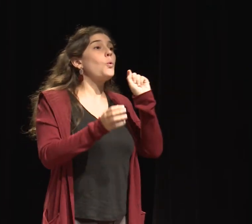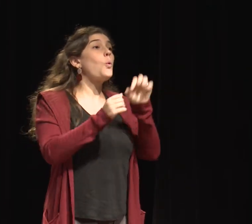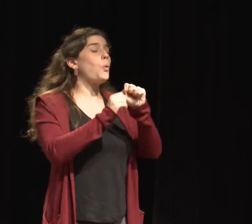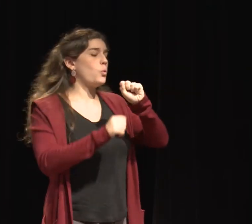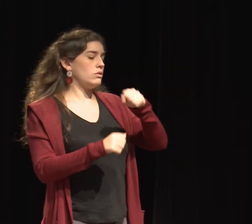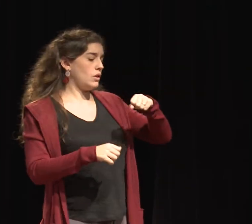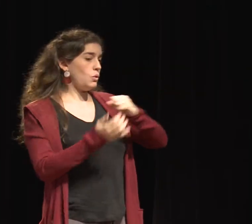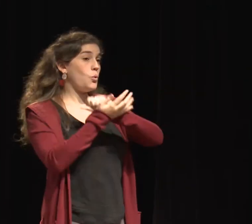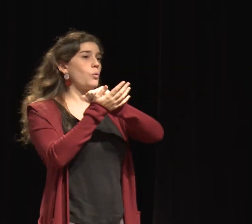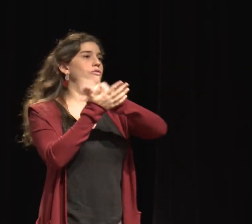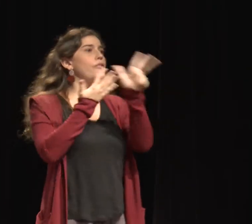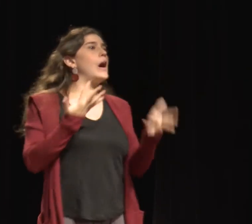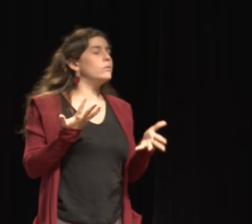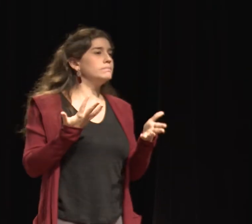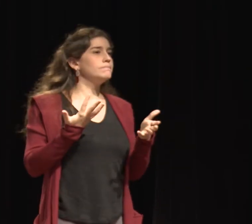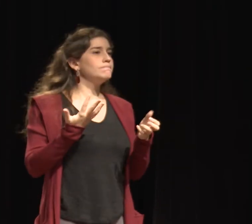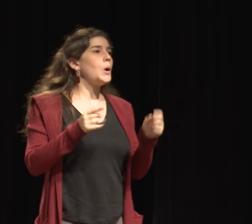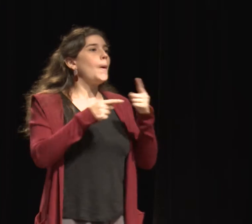a gente faz curso de Libras,